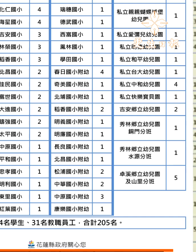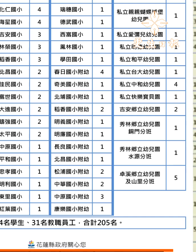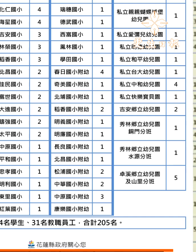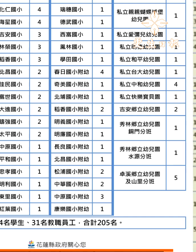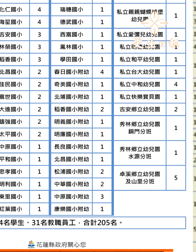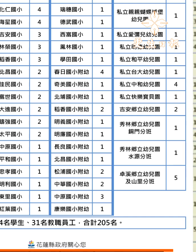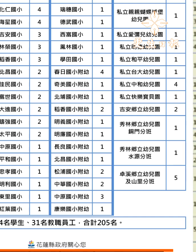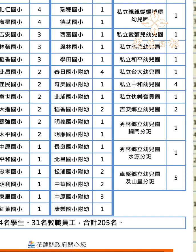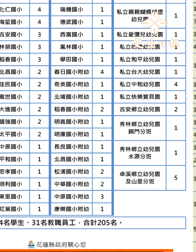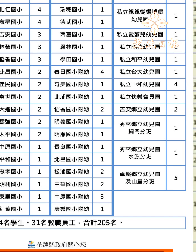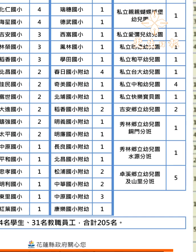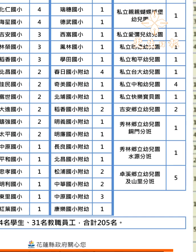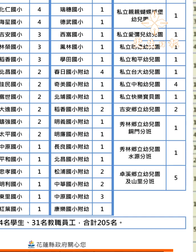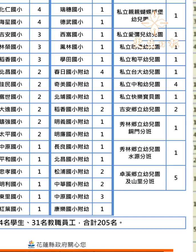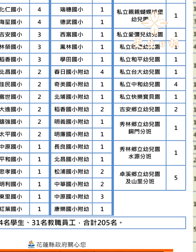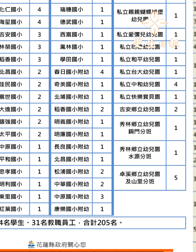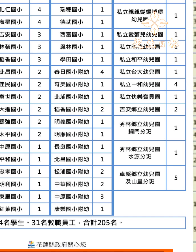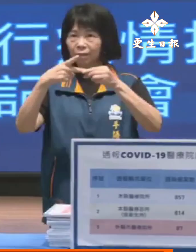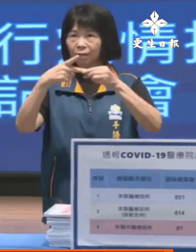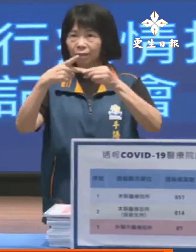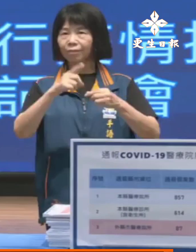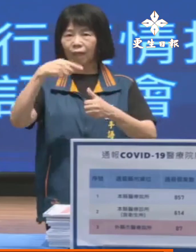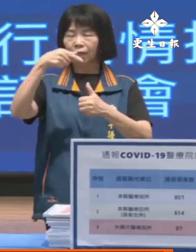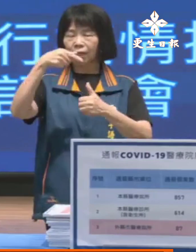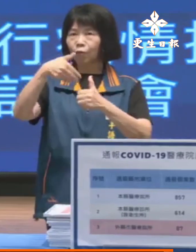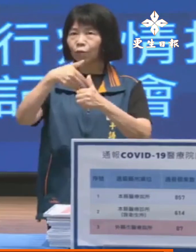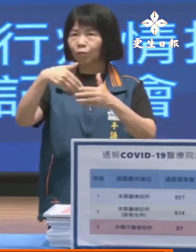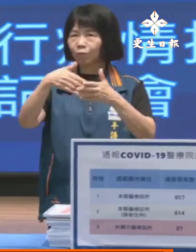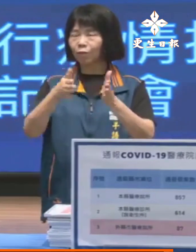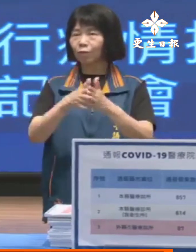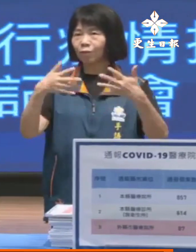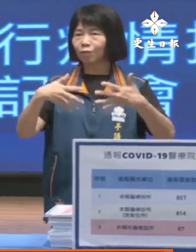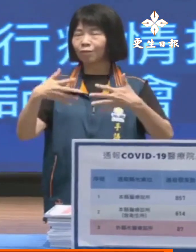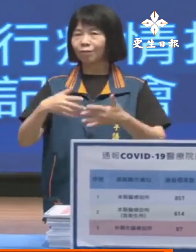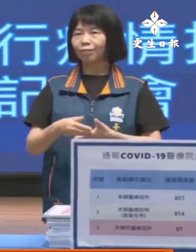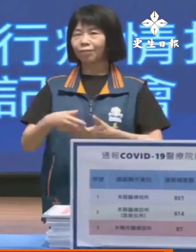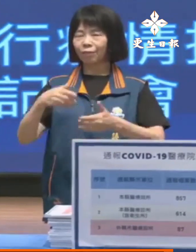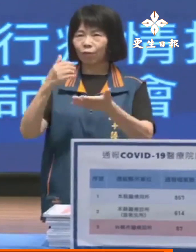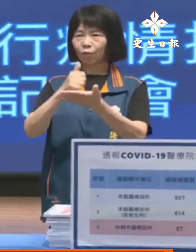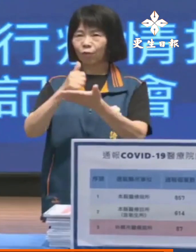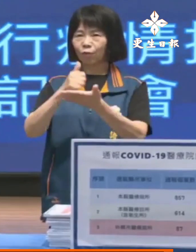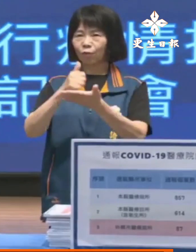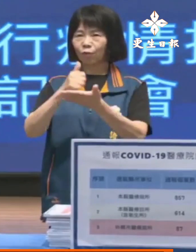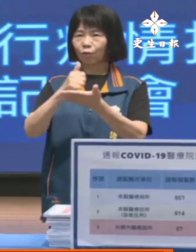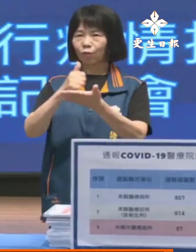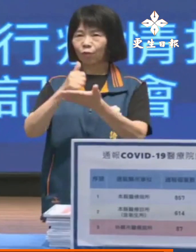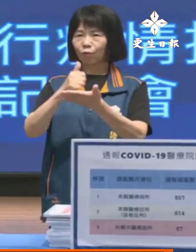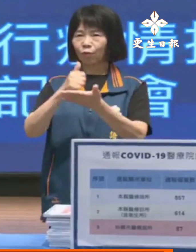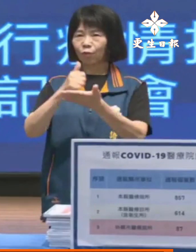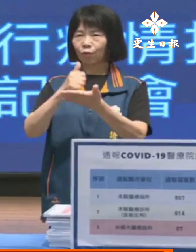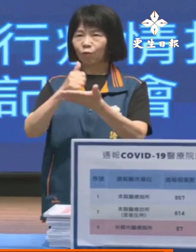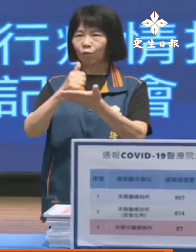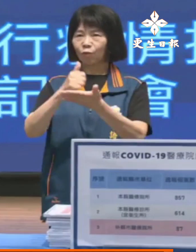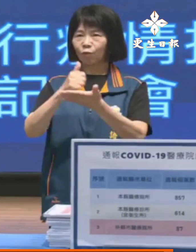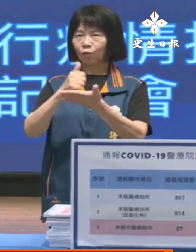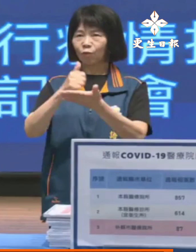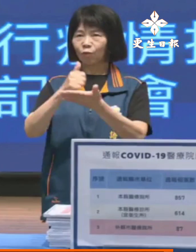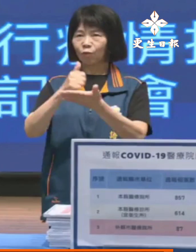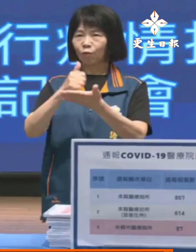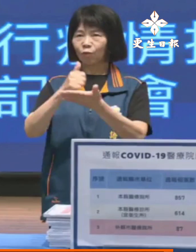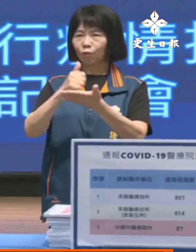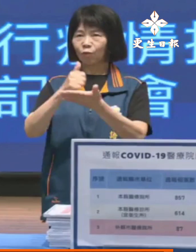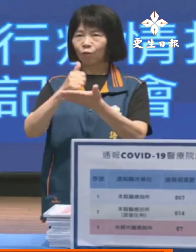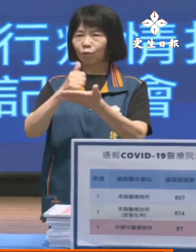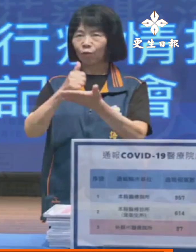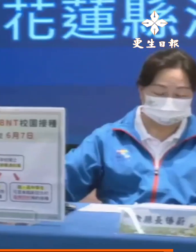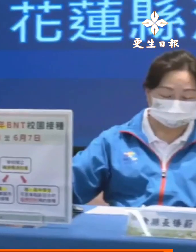的一个暂停实体课程的状况。有关我们国中小学生是否提早放暑假这个问